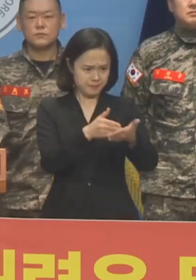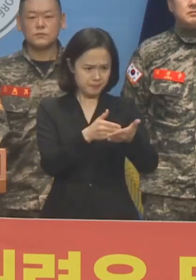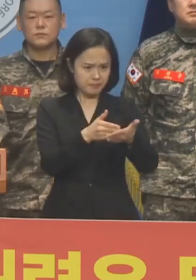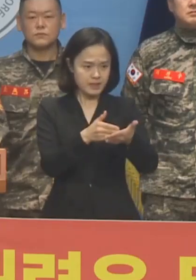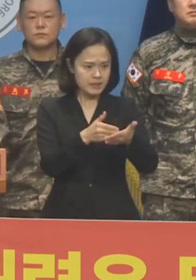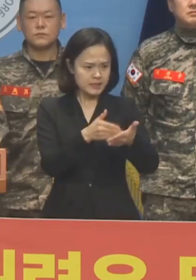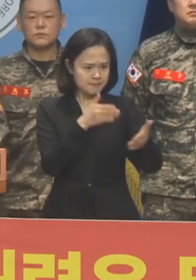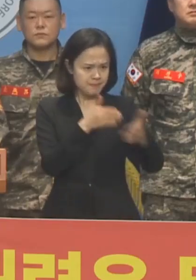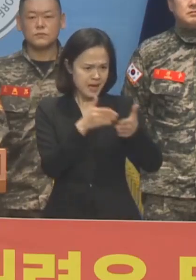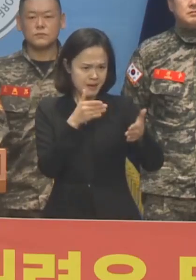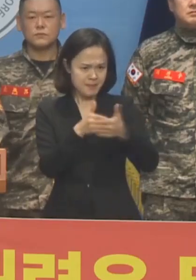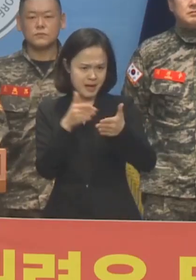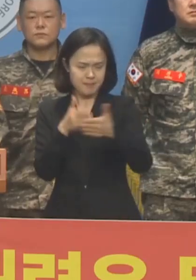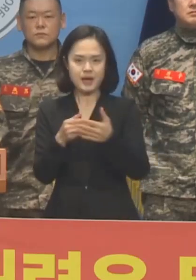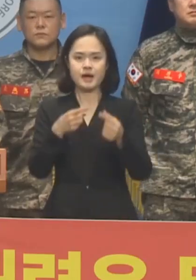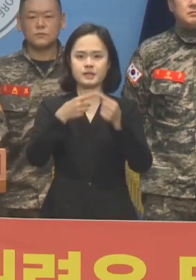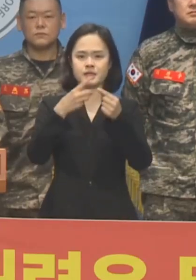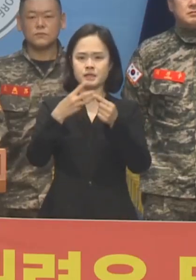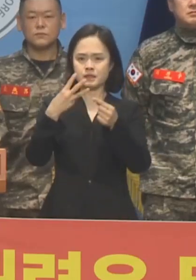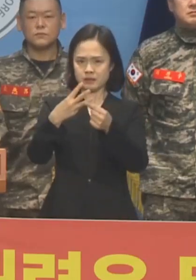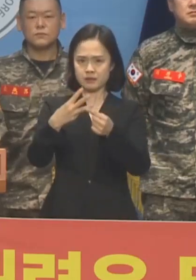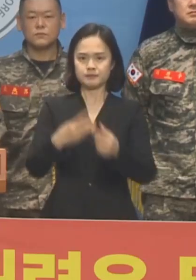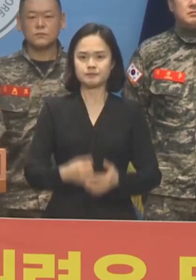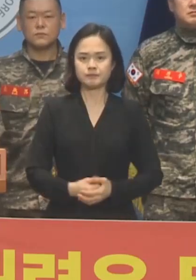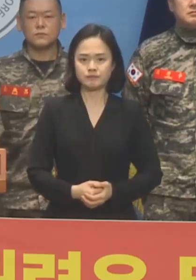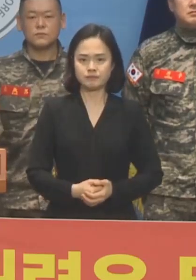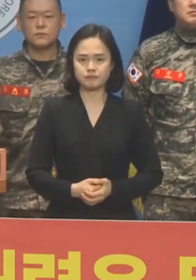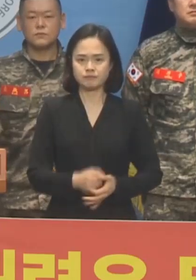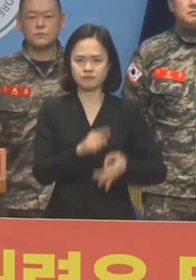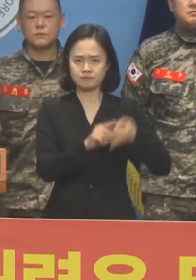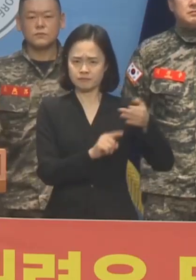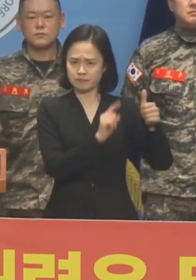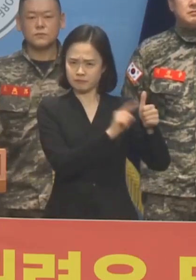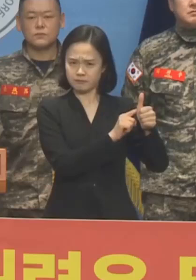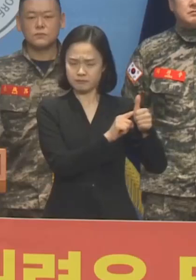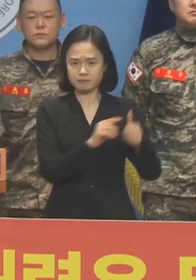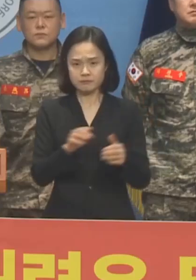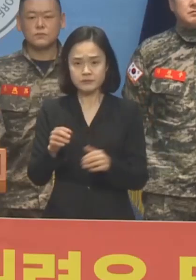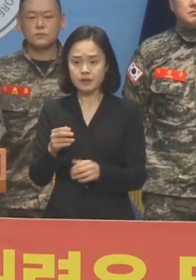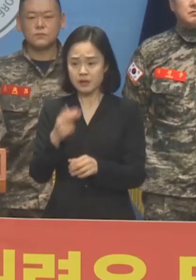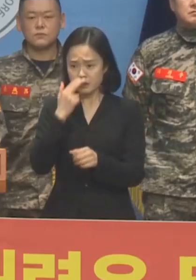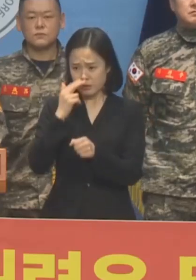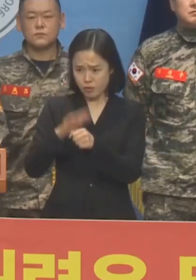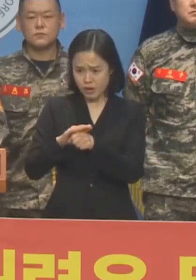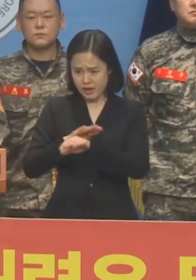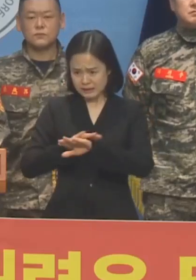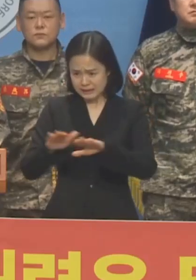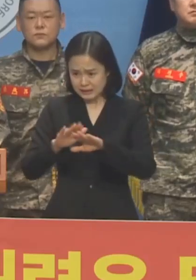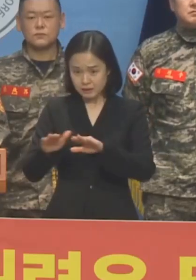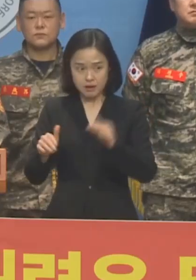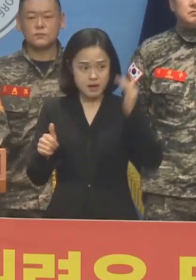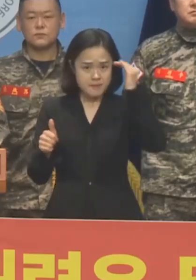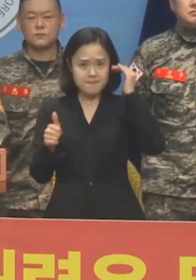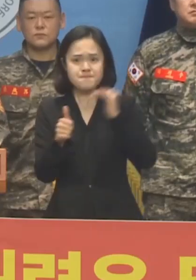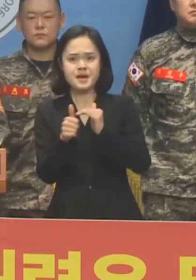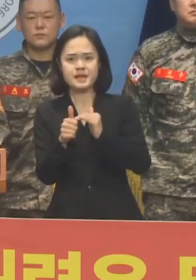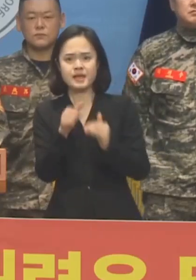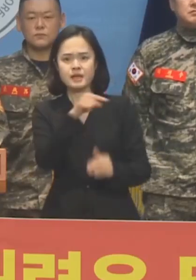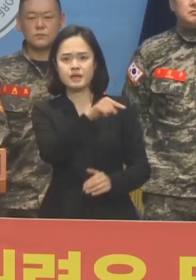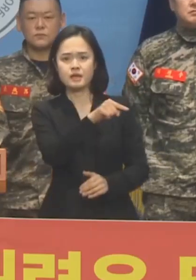윤석열이 사건의 진상규명을 가로막았기에 우리는 윤석열 탄핵에 앞장섰습니다.